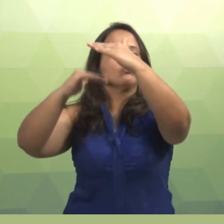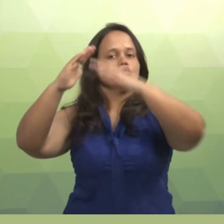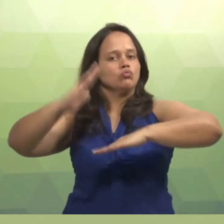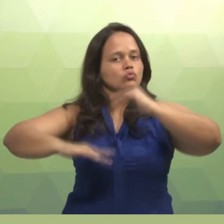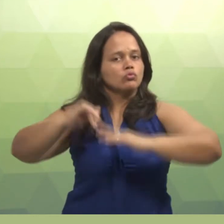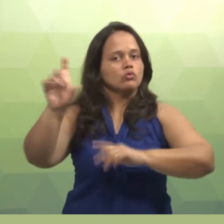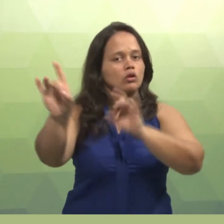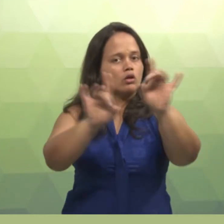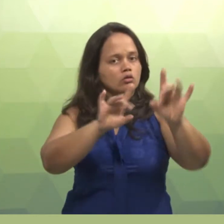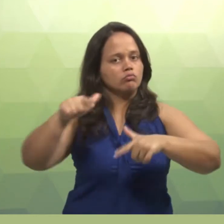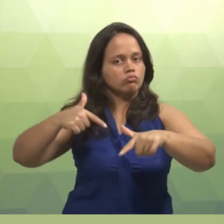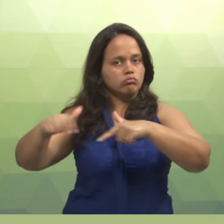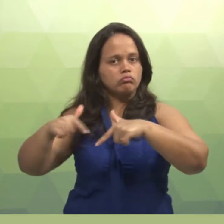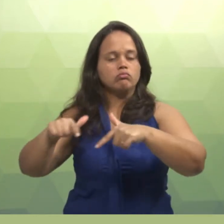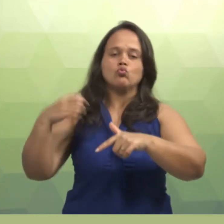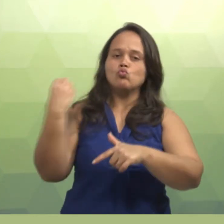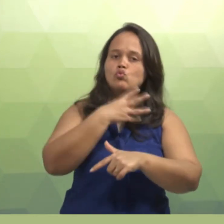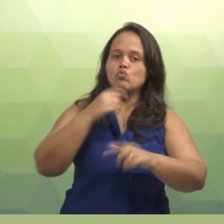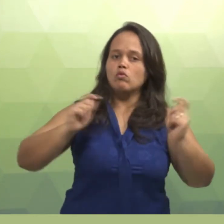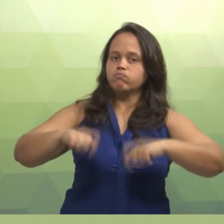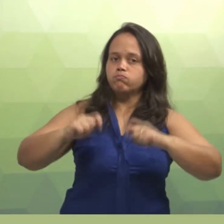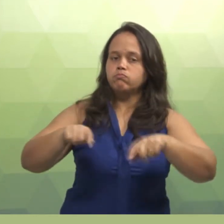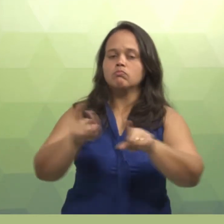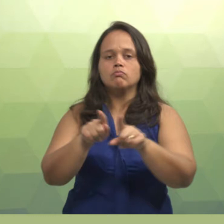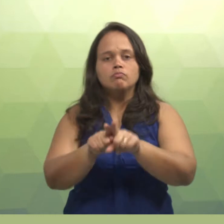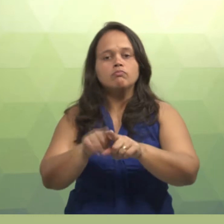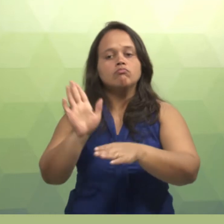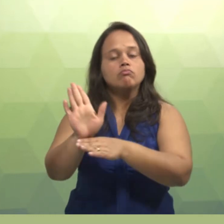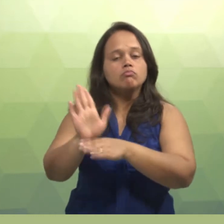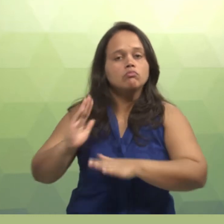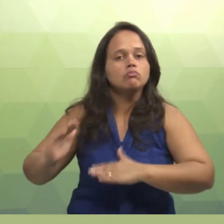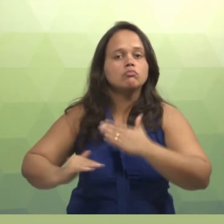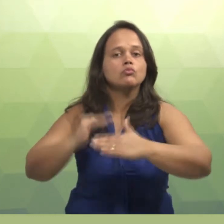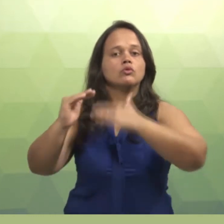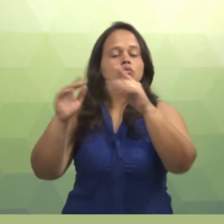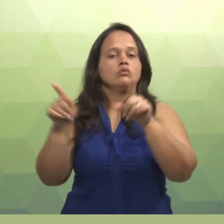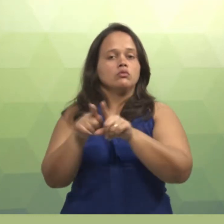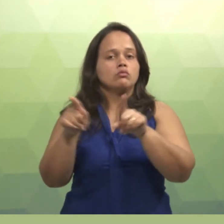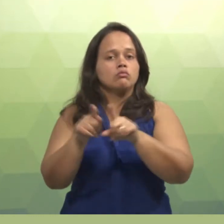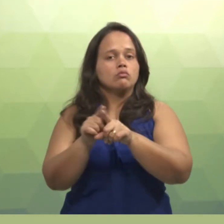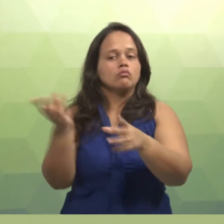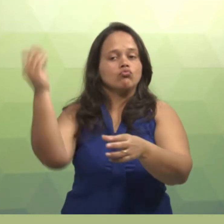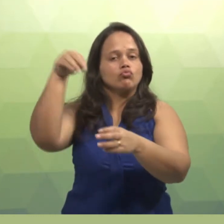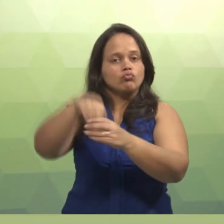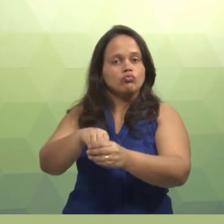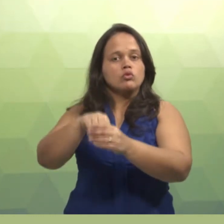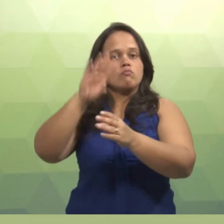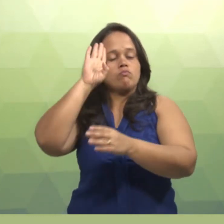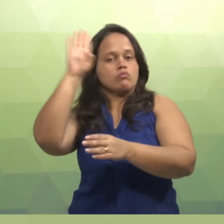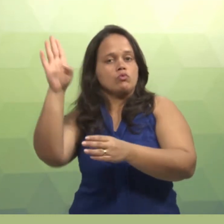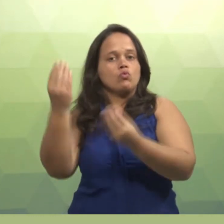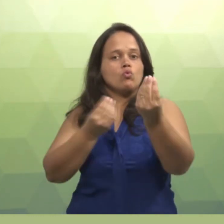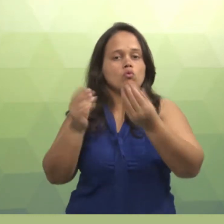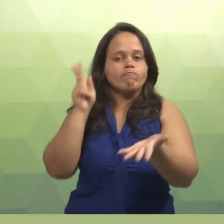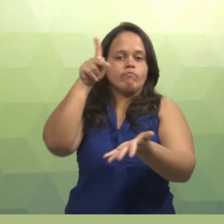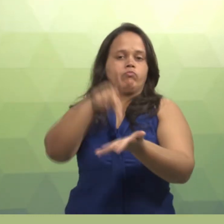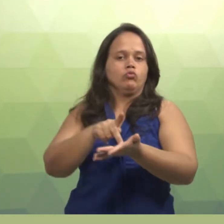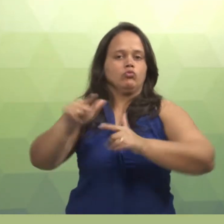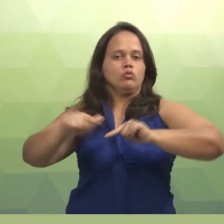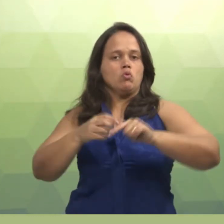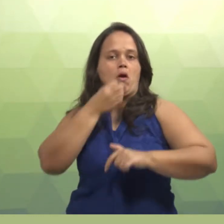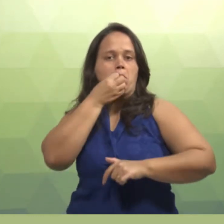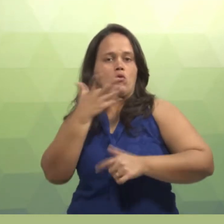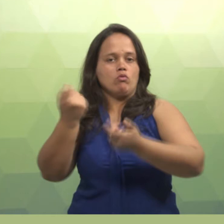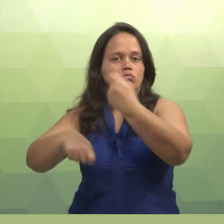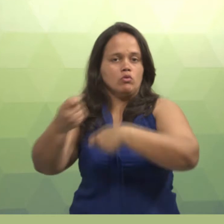de novas habilidades e contribuir para a implementação do princípio da eficiência na administração